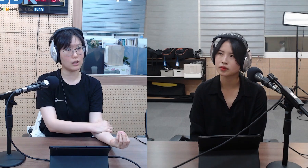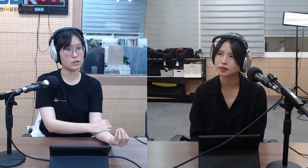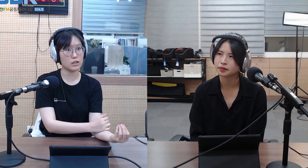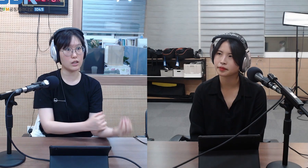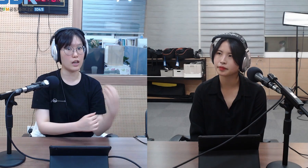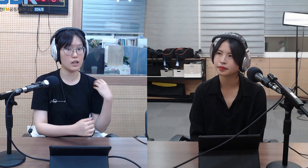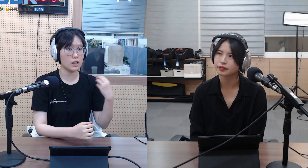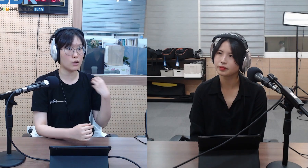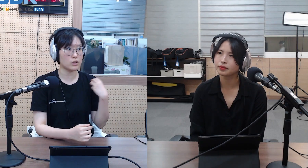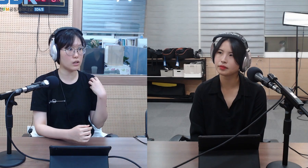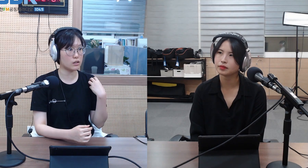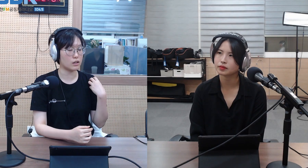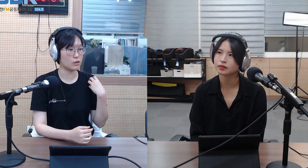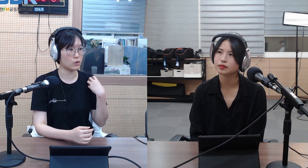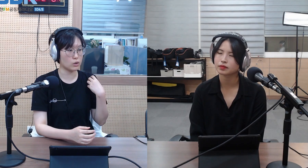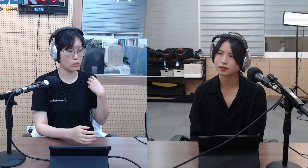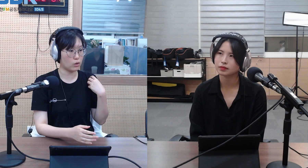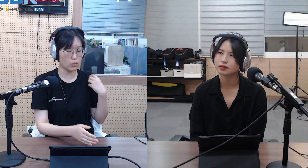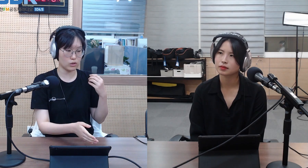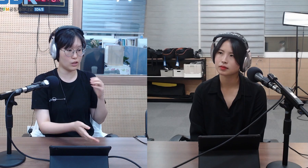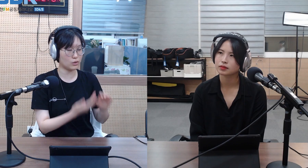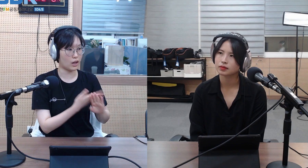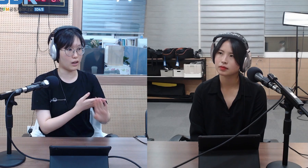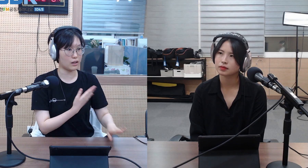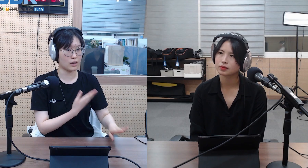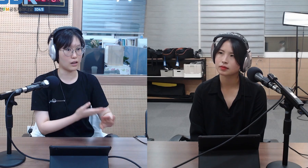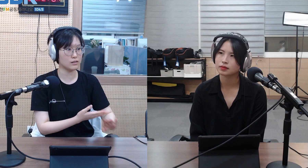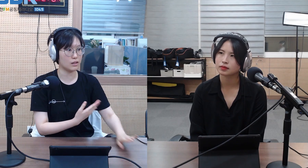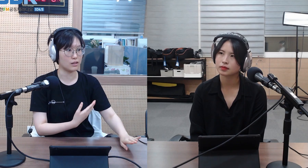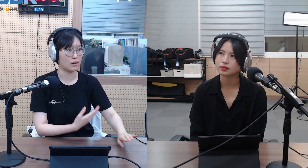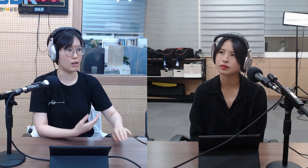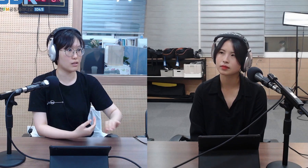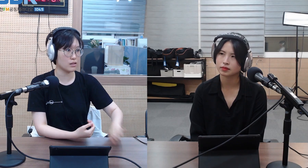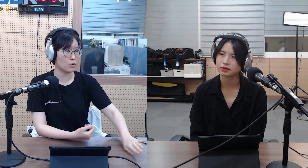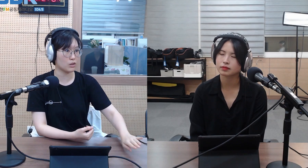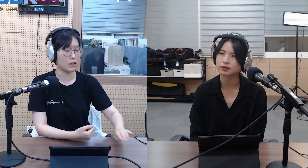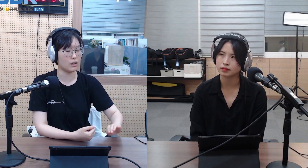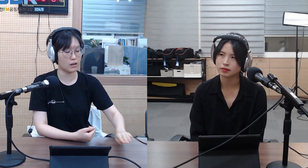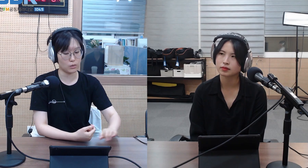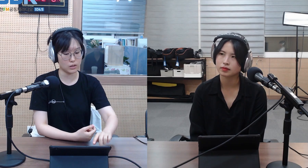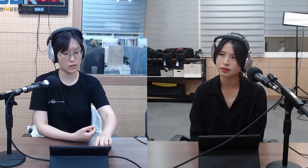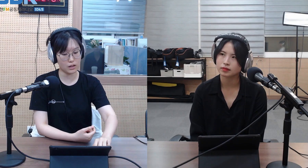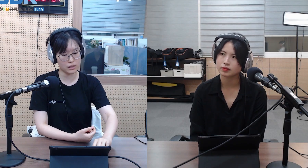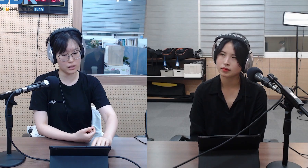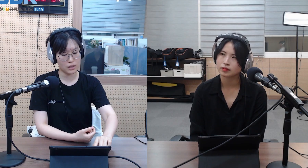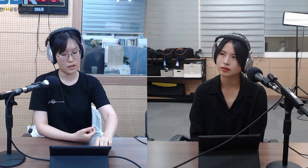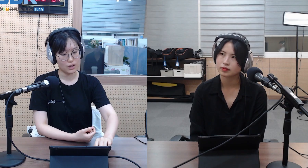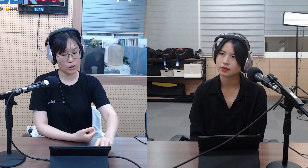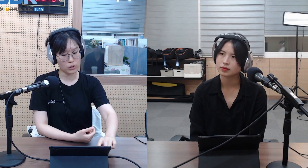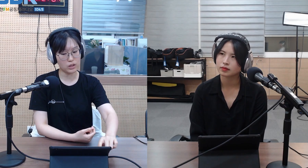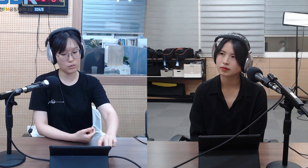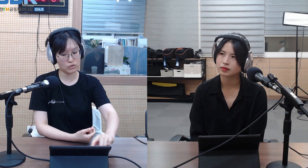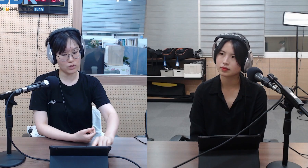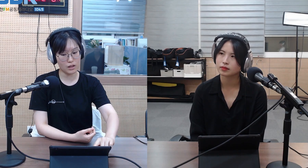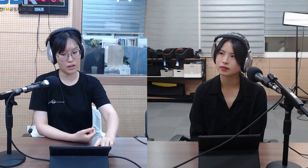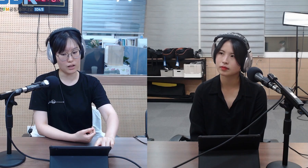그게 내일이라고 생각을 안 하고 계속 이건 나랑 다른 얘기야. 내 세상과 달라라고 생각하는 것 때문에